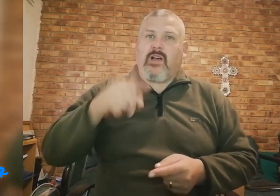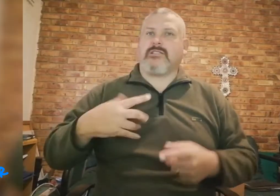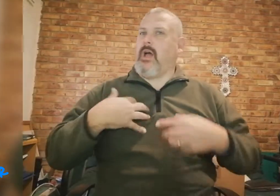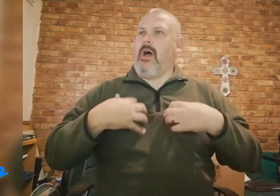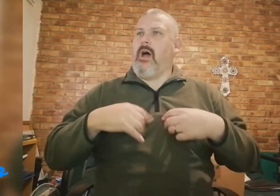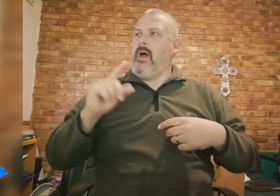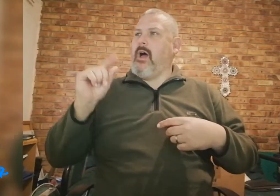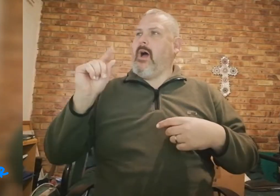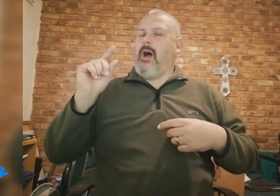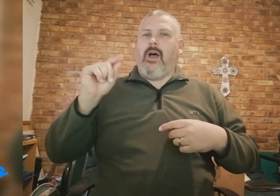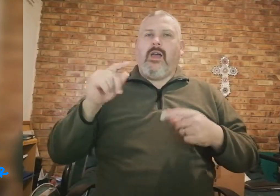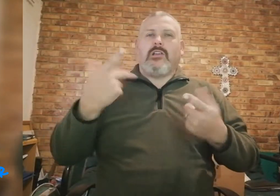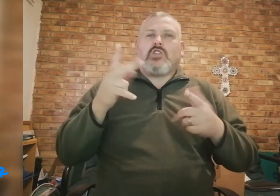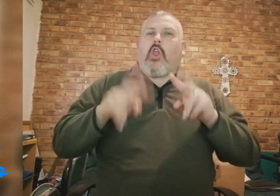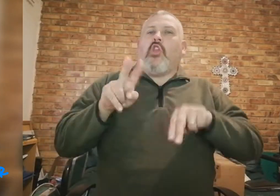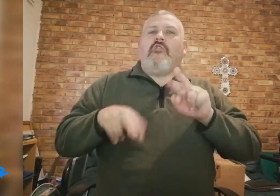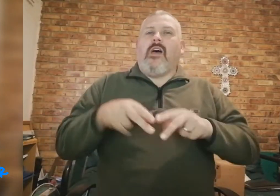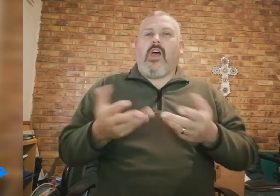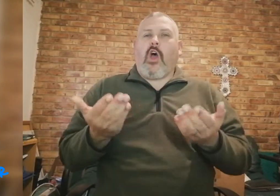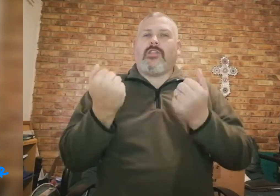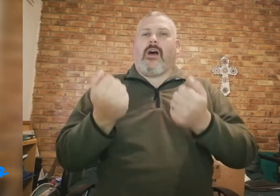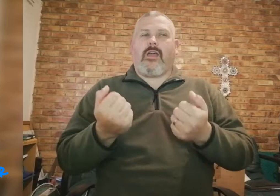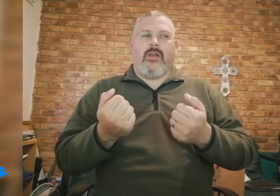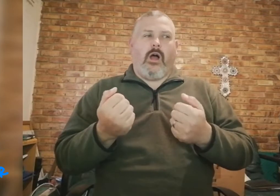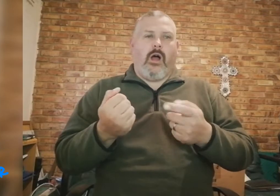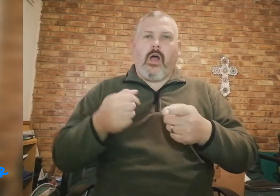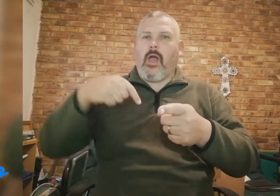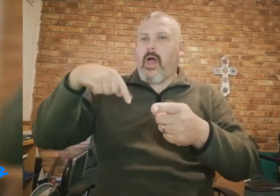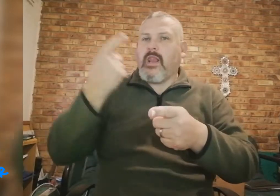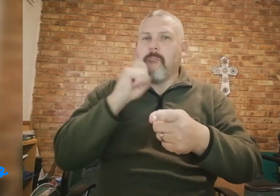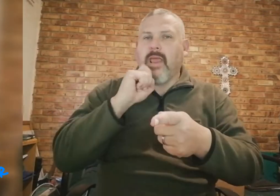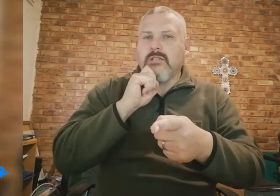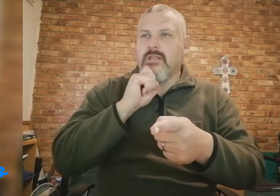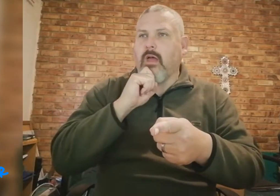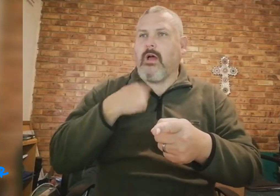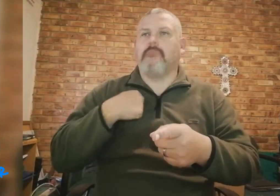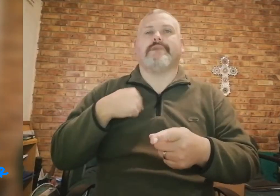was soos nieuwe uitdaging aan die mense